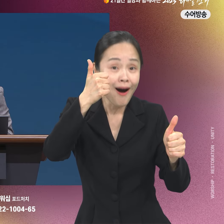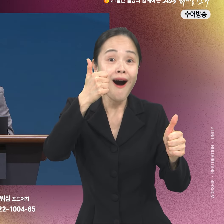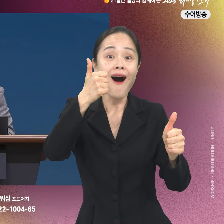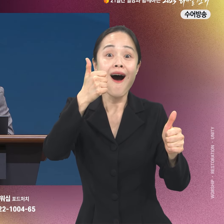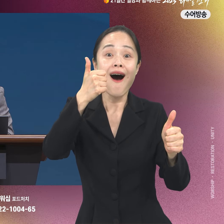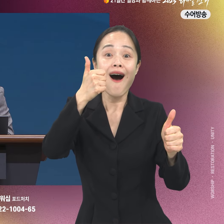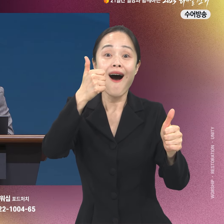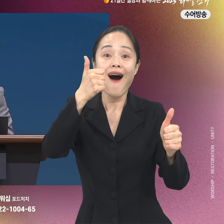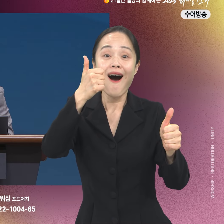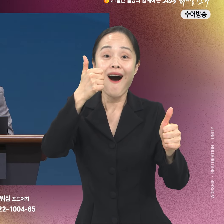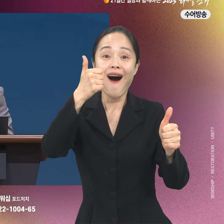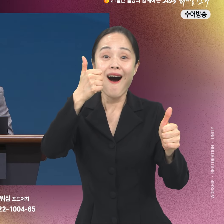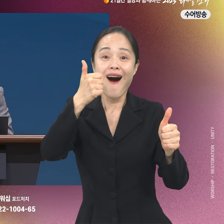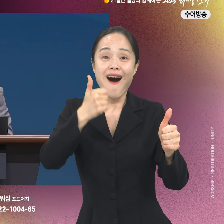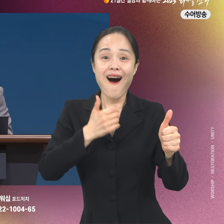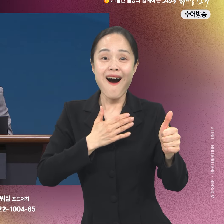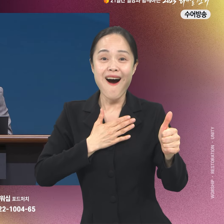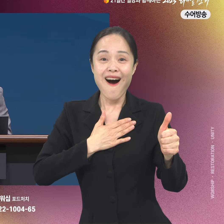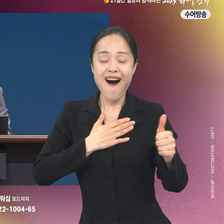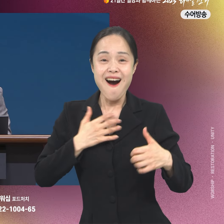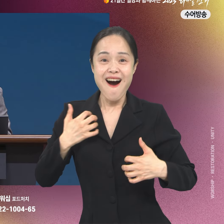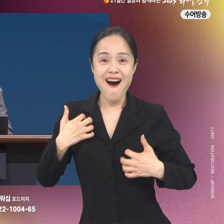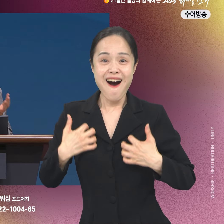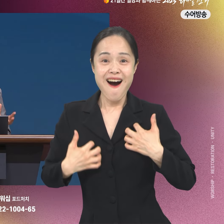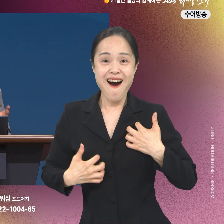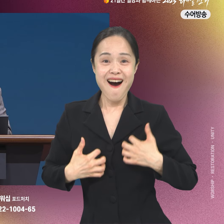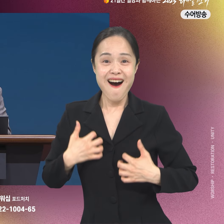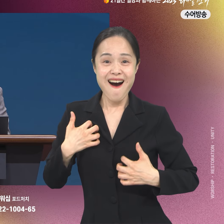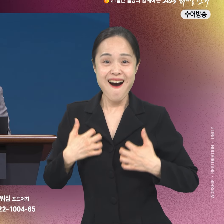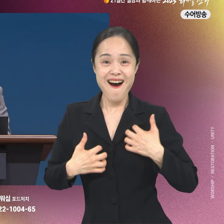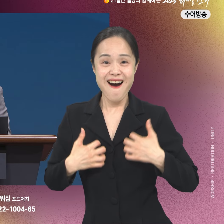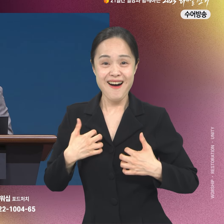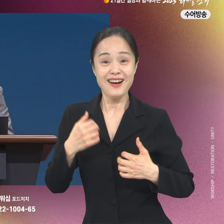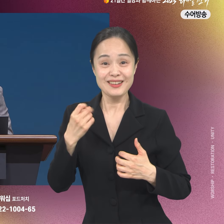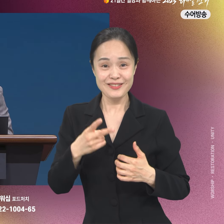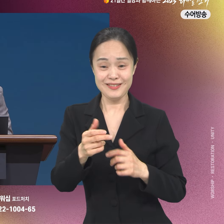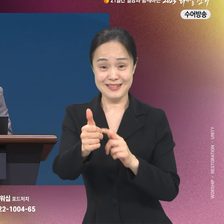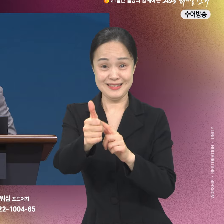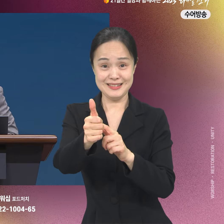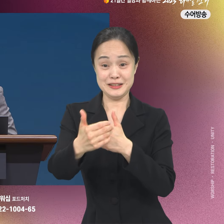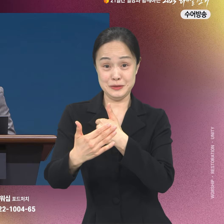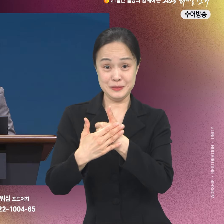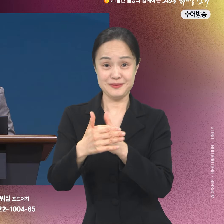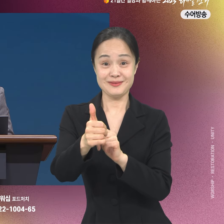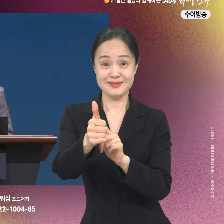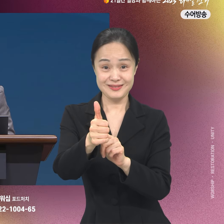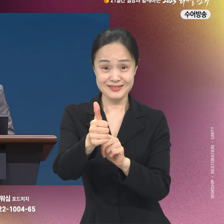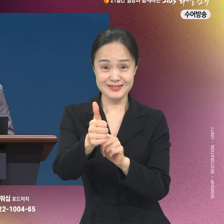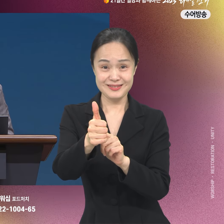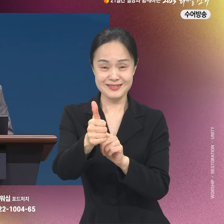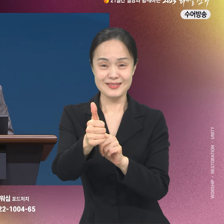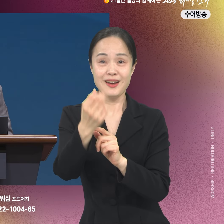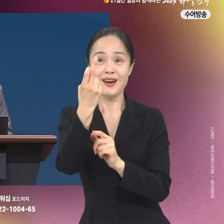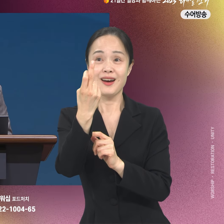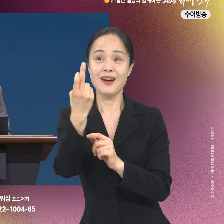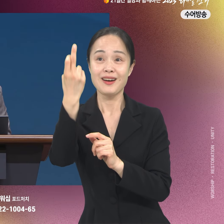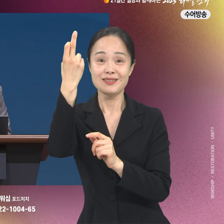놓여 있다고, 제이미 토마슨의 형님과 형수님이 예일대 신학과 교수였습니다.